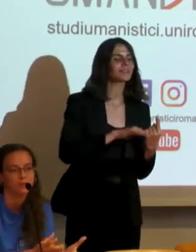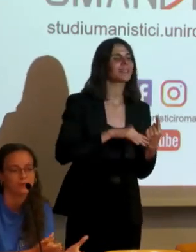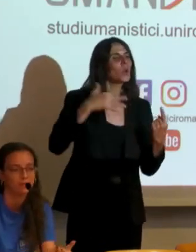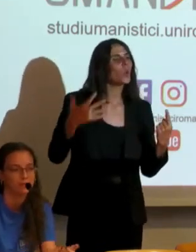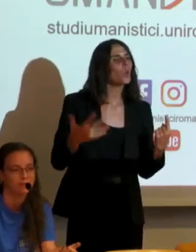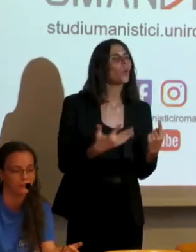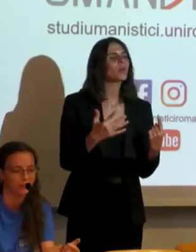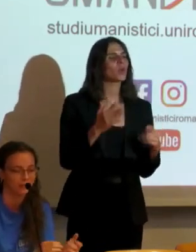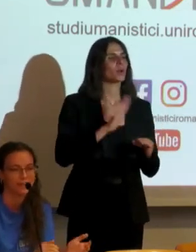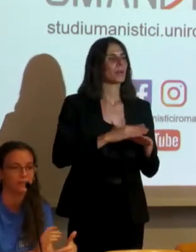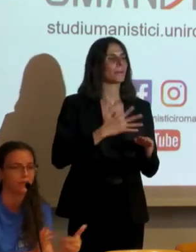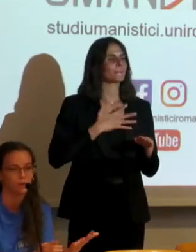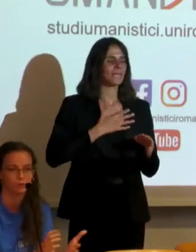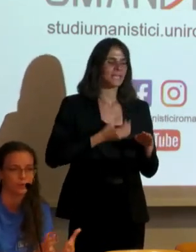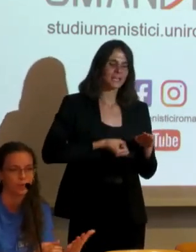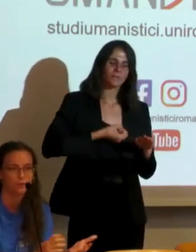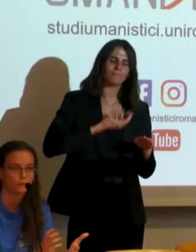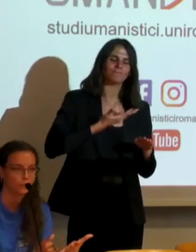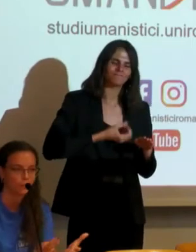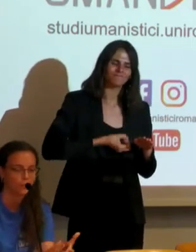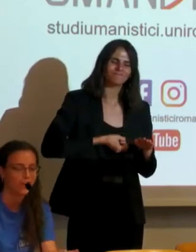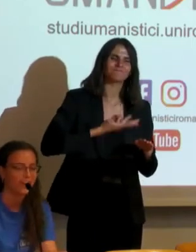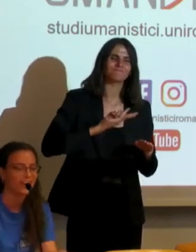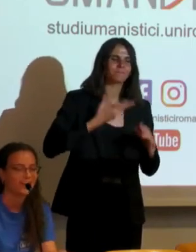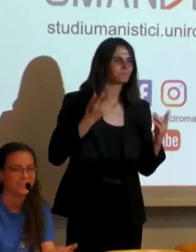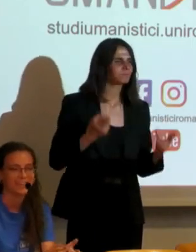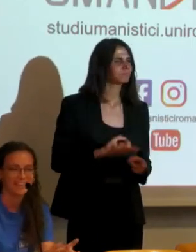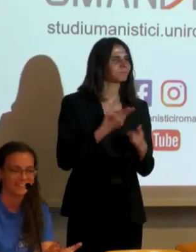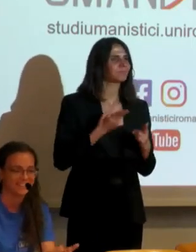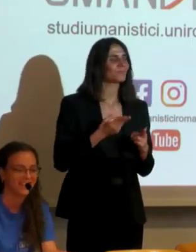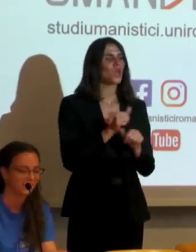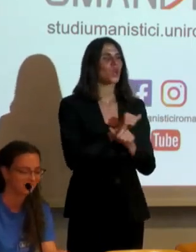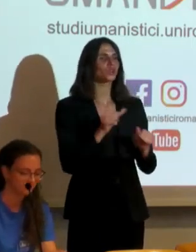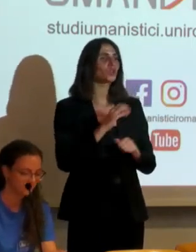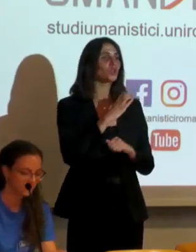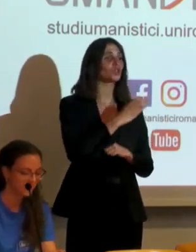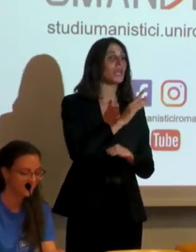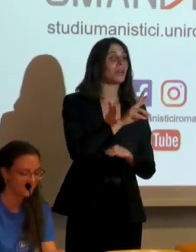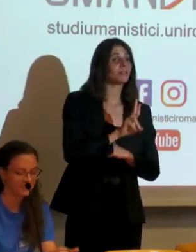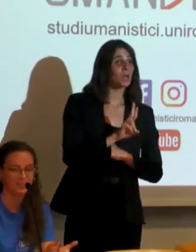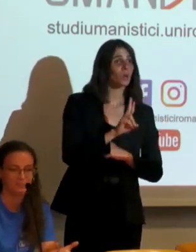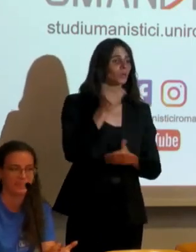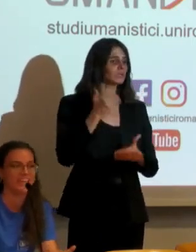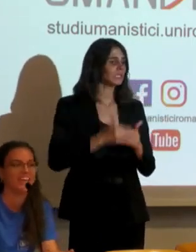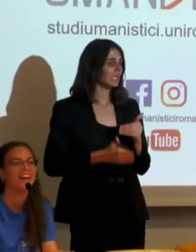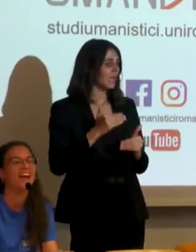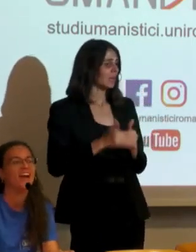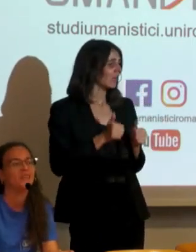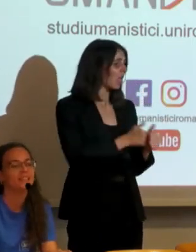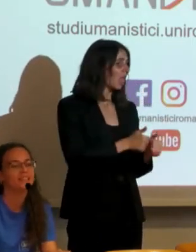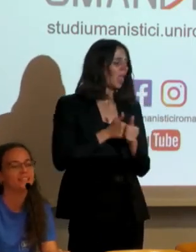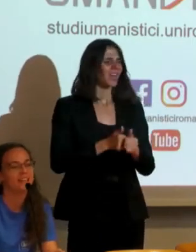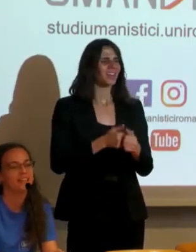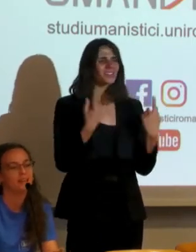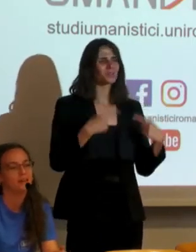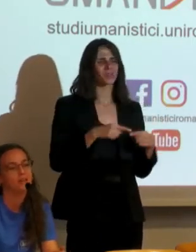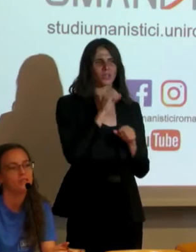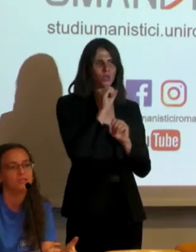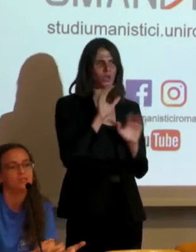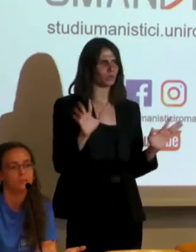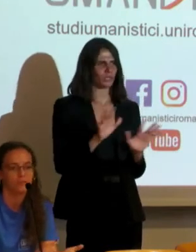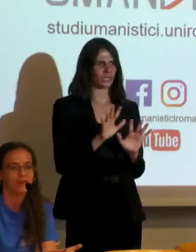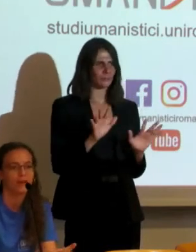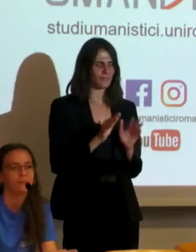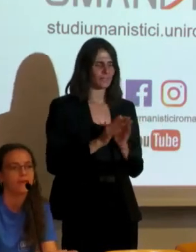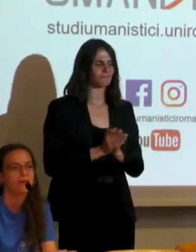diventato fondamentalmente un terno all'otto di CFU e scadenze terribili. Quindi ho